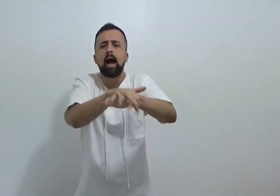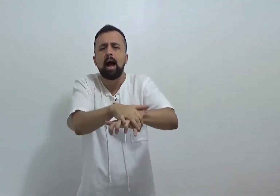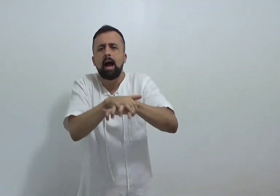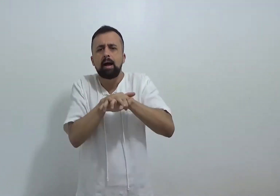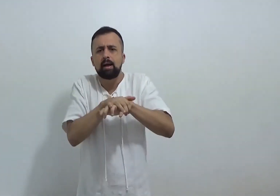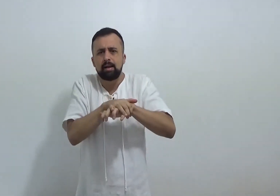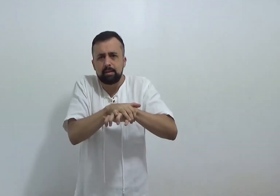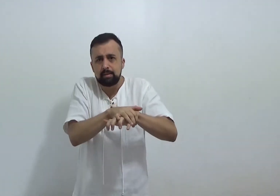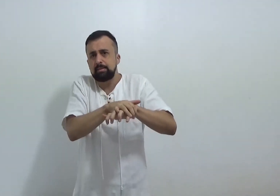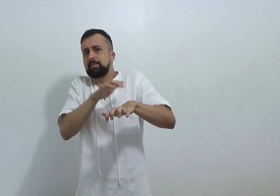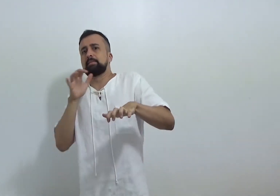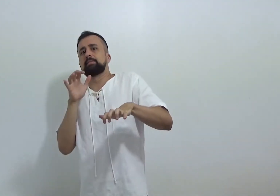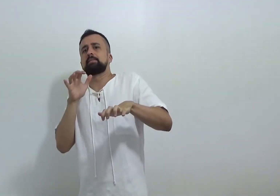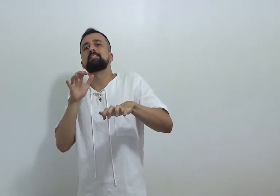língua oficial aqui.